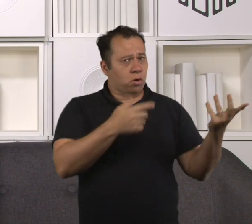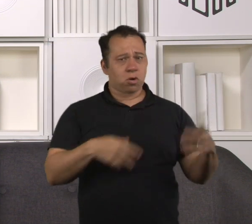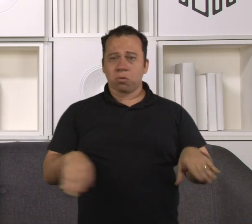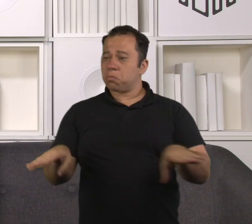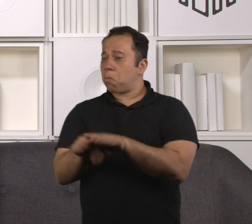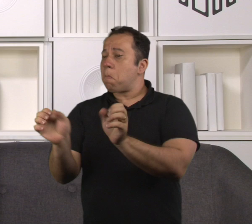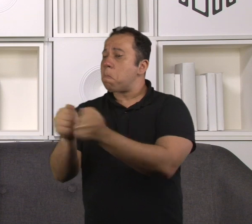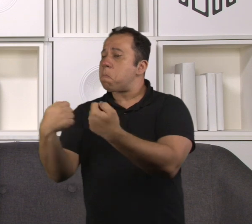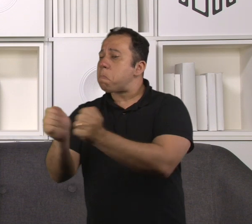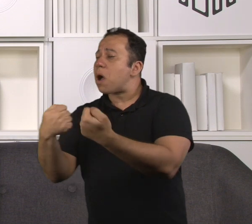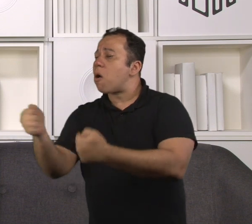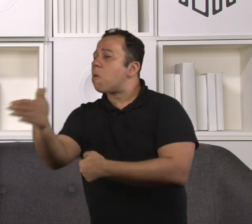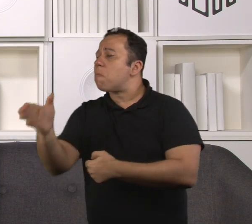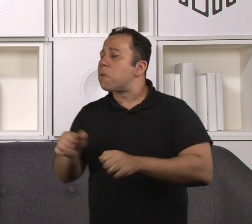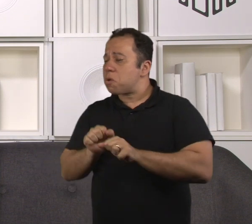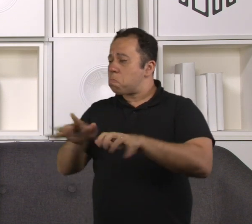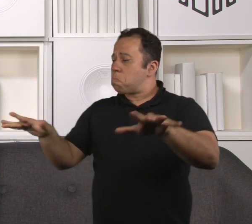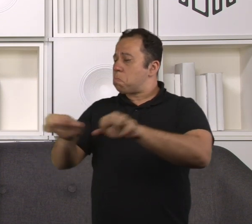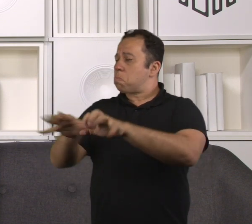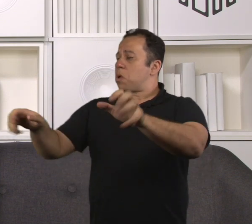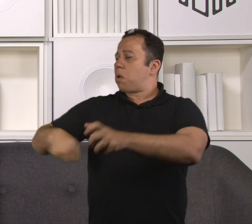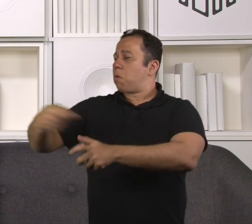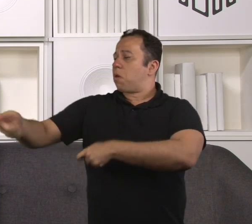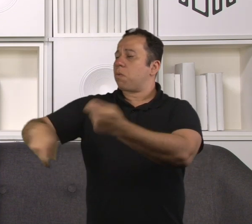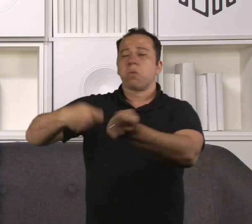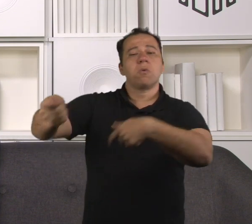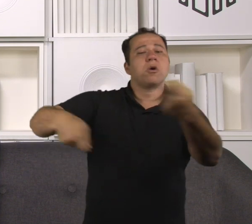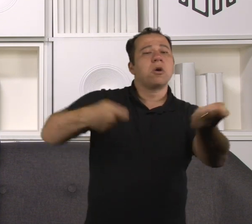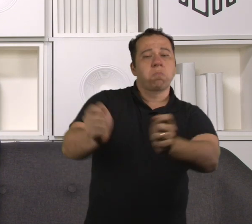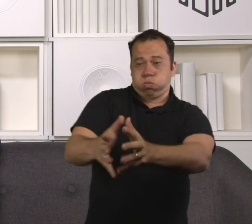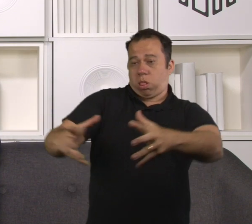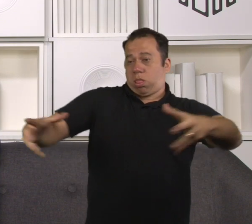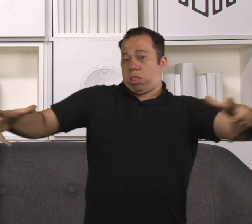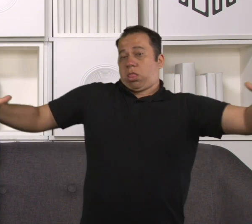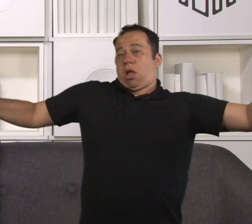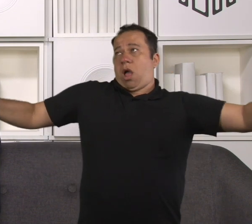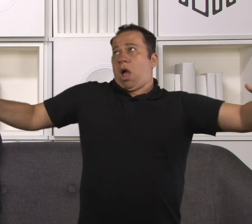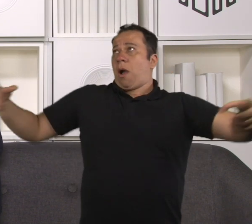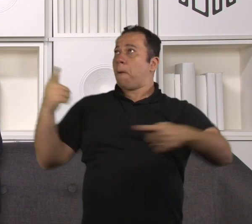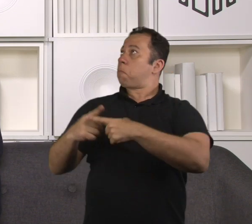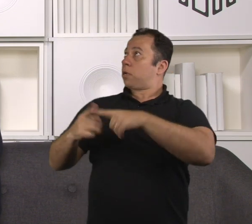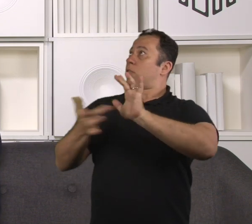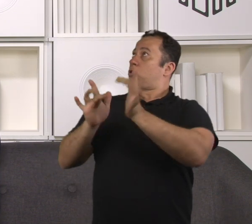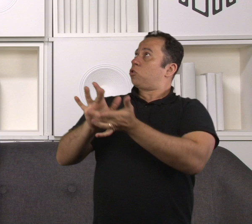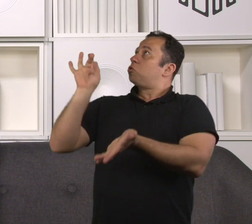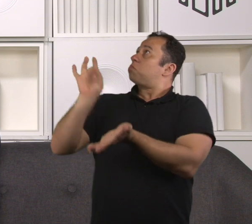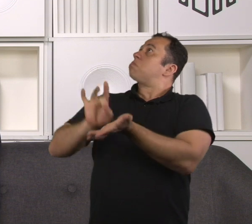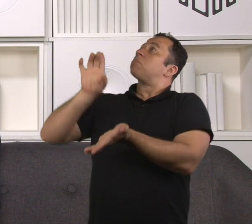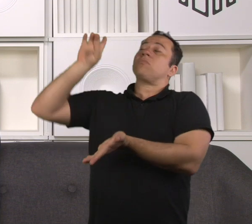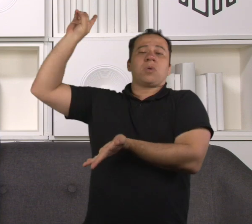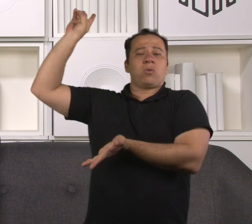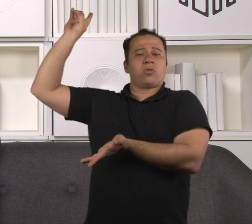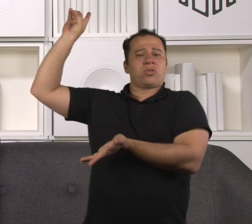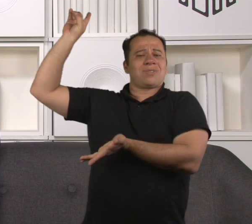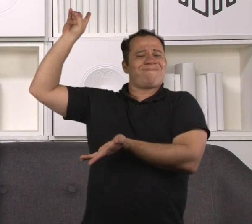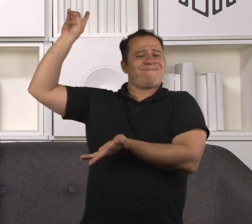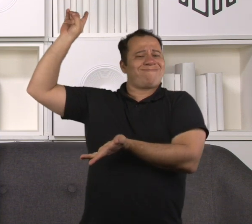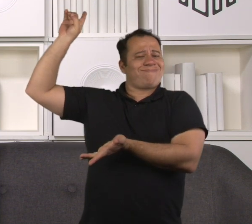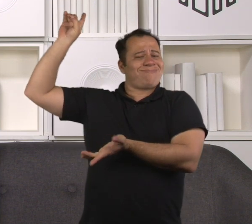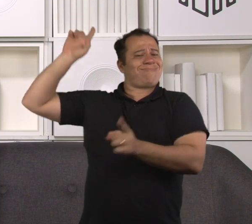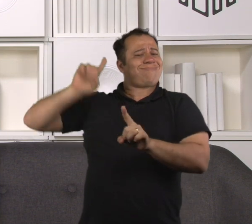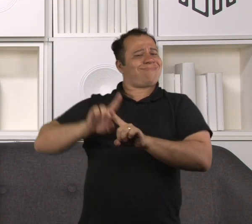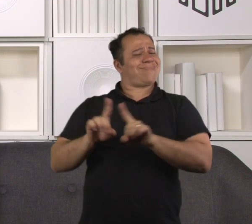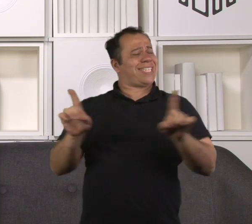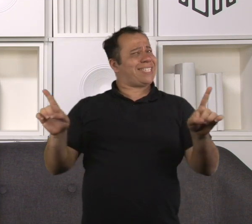os peixes, é claro, ele era Deus. Então, Jesus fez os milagres que fez porque ele era Deus. Mas